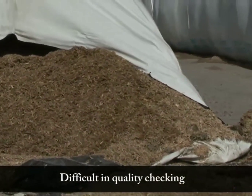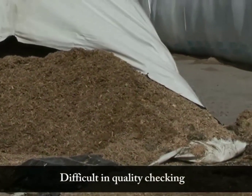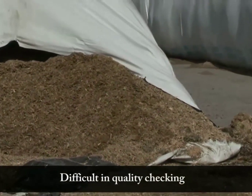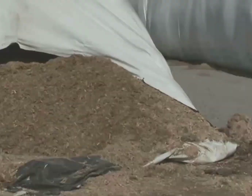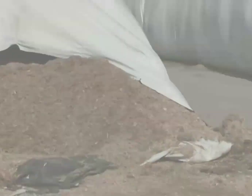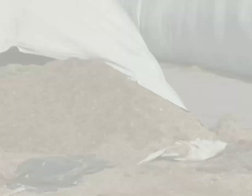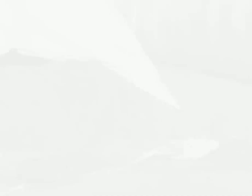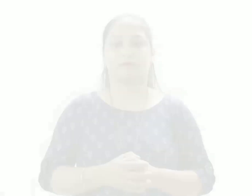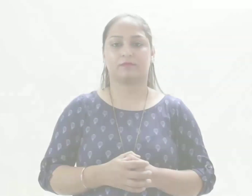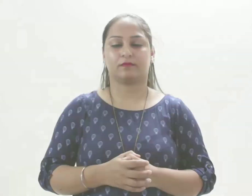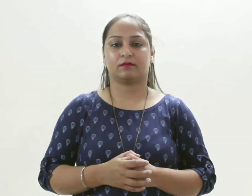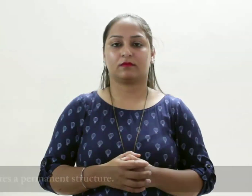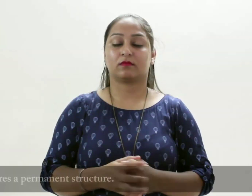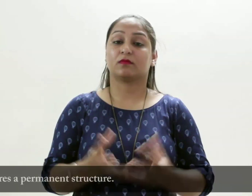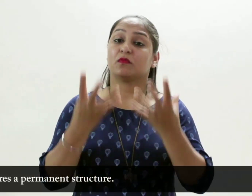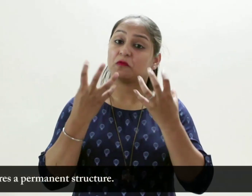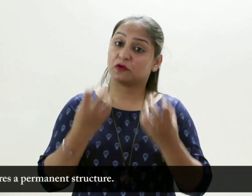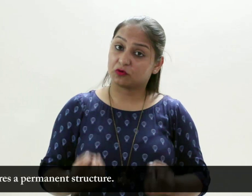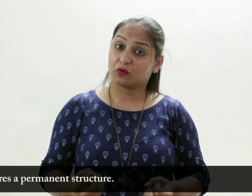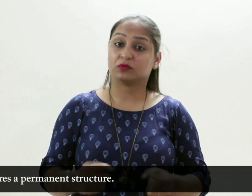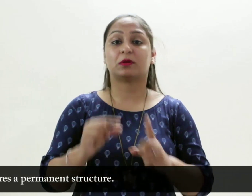एक स्थायी संरचना की आवश्यकता है।